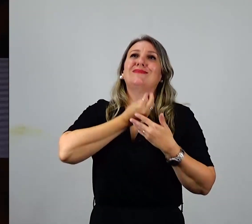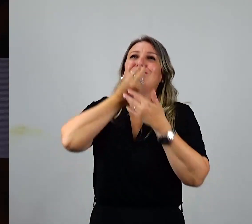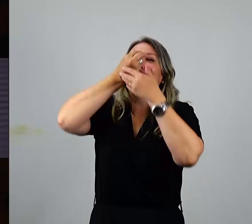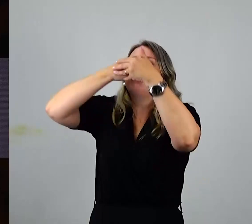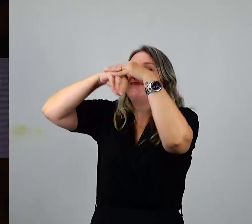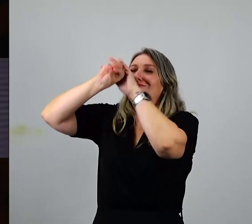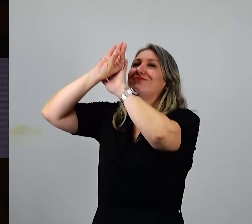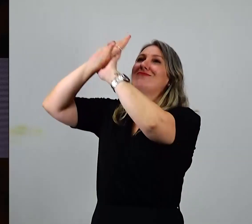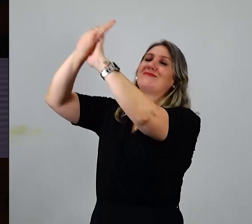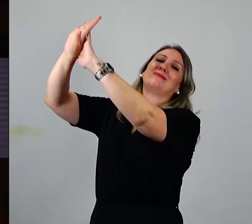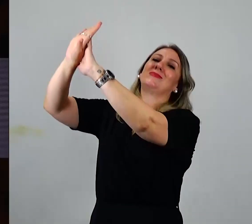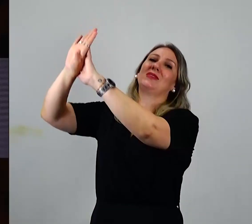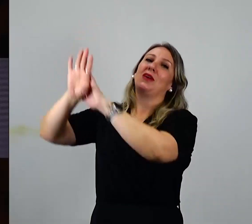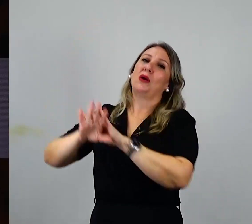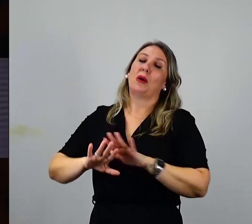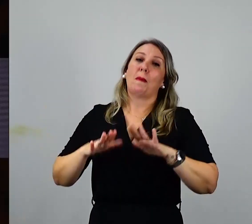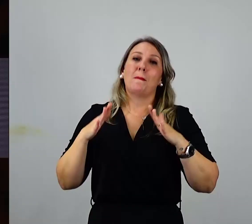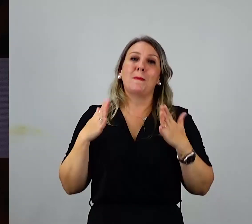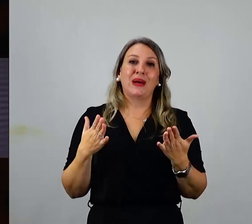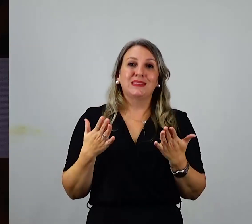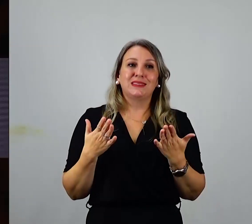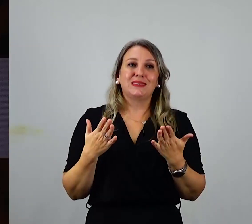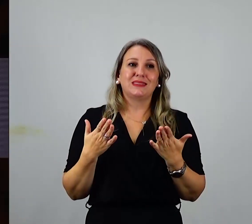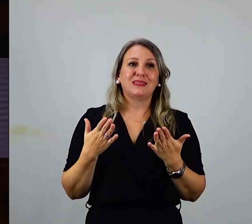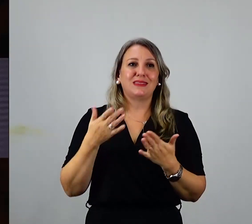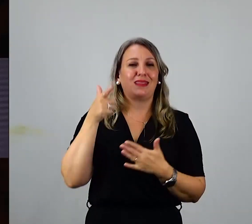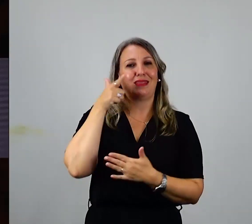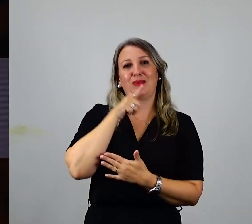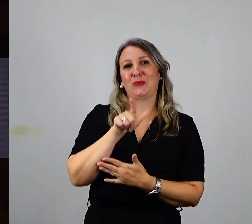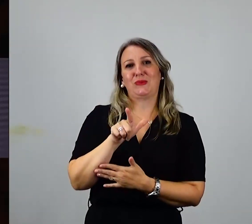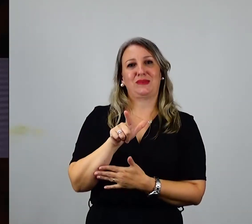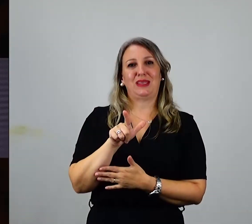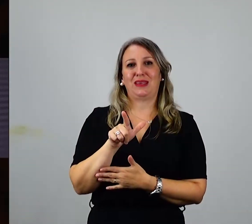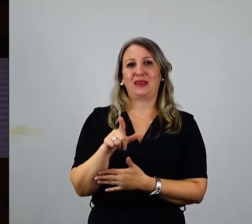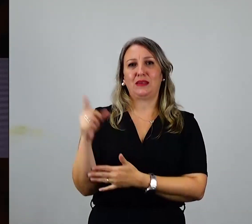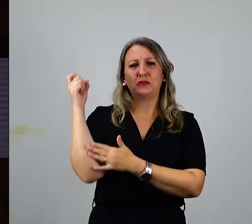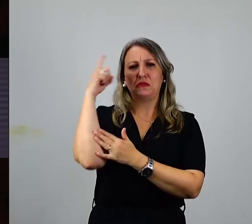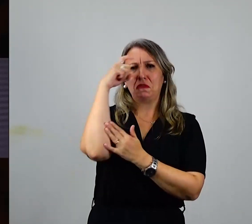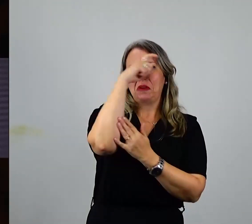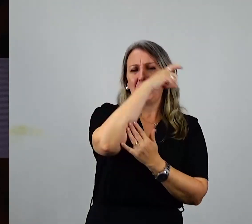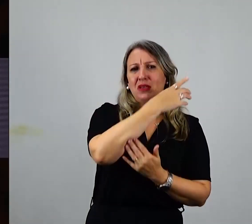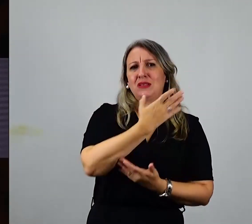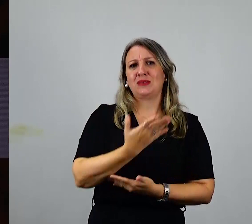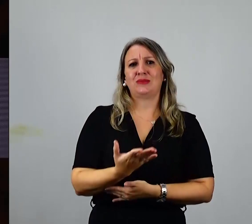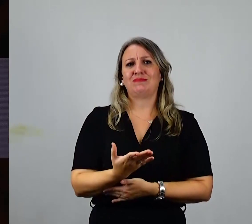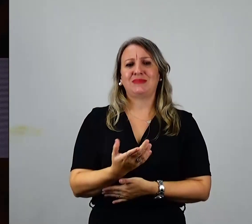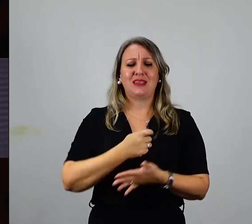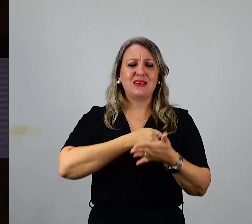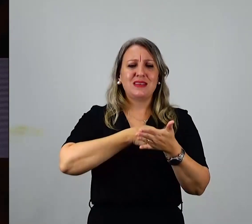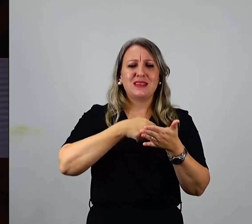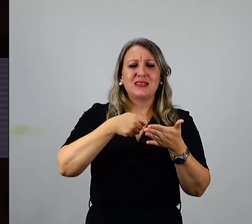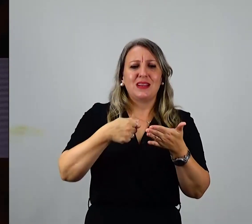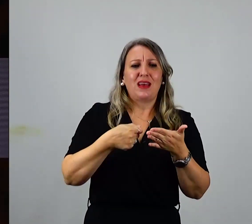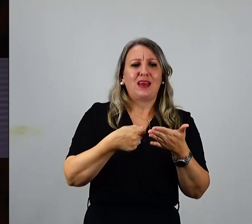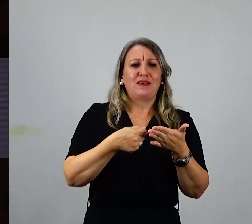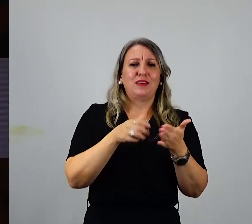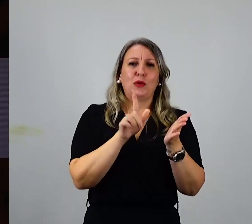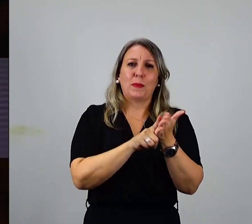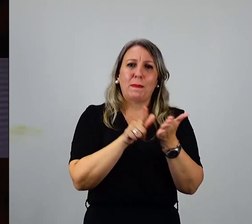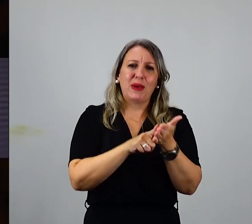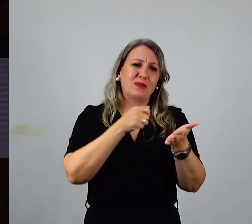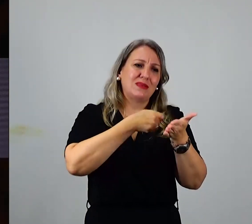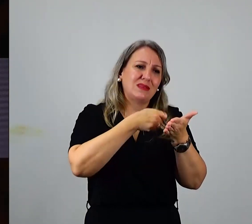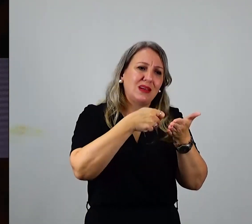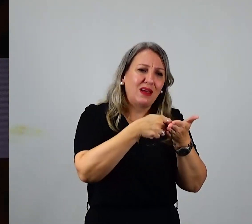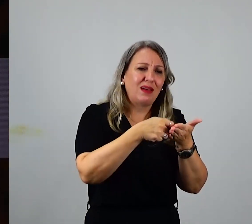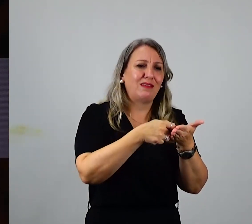coisas, fazemos voto, escrevemos num papel os nossos ídolos, colocamos aqui na frente, os irmãos se livram